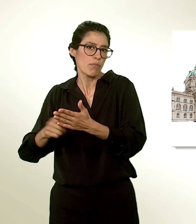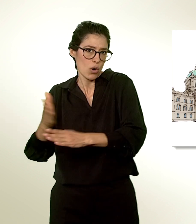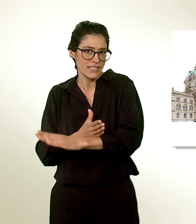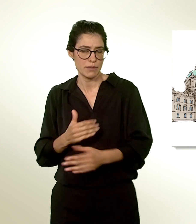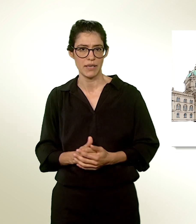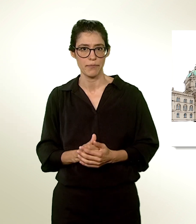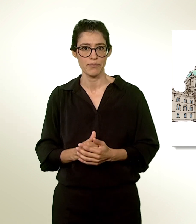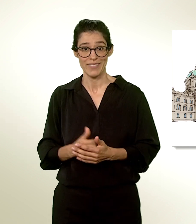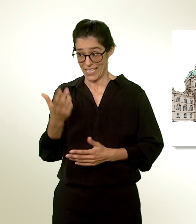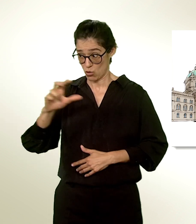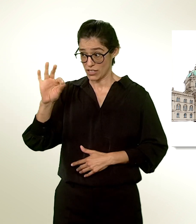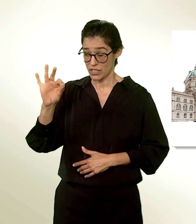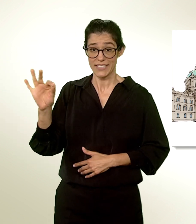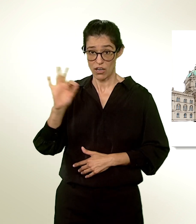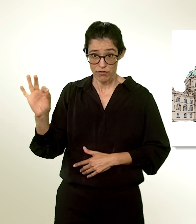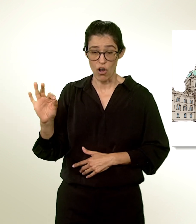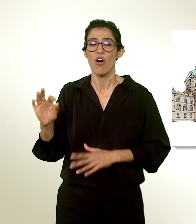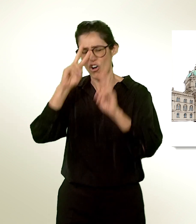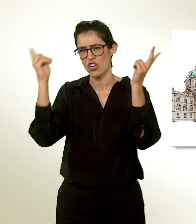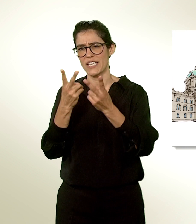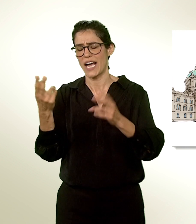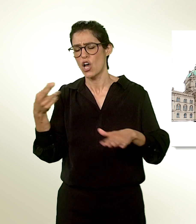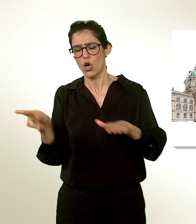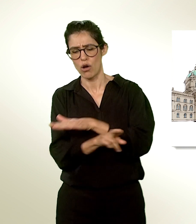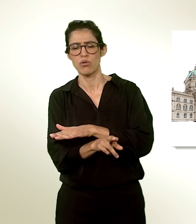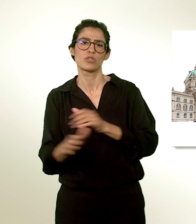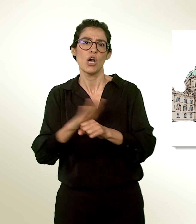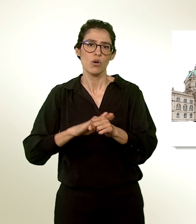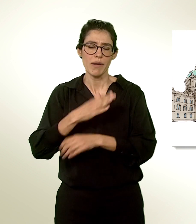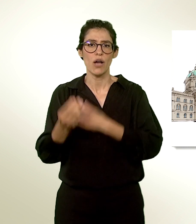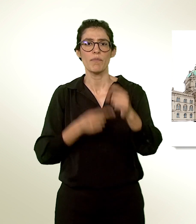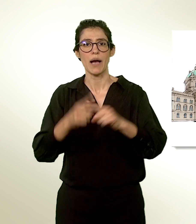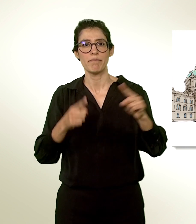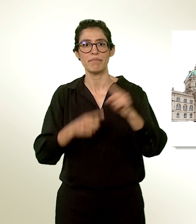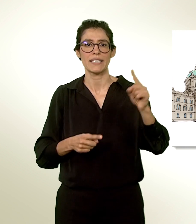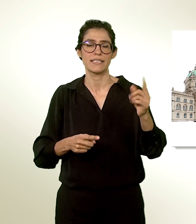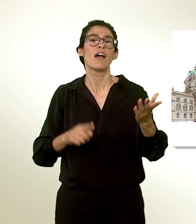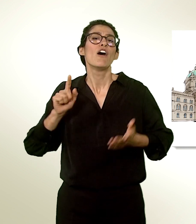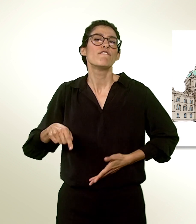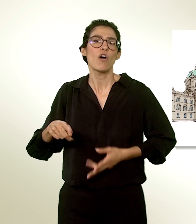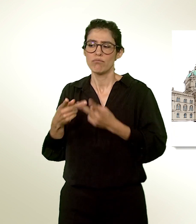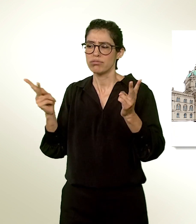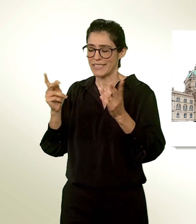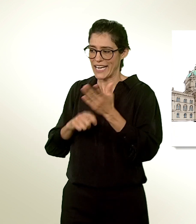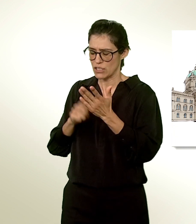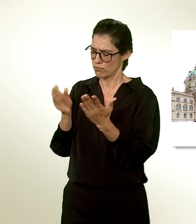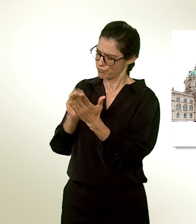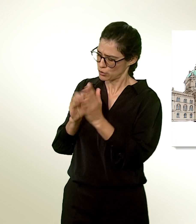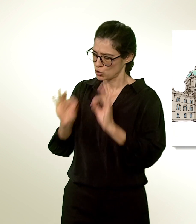d'impôt anticipé sont généralement remboursés, en tout ou en partie, si on les inscrit correctement dans la déclaration d'impôt ou si on fait une demande